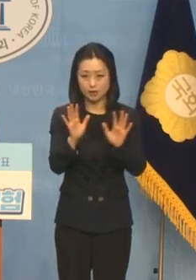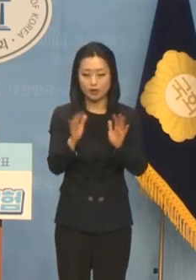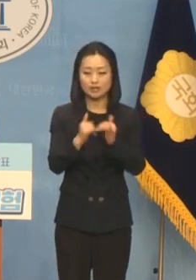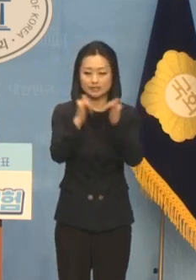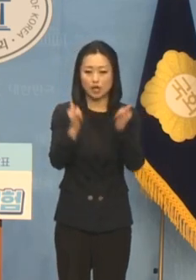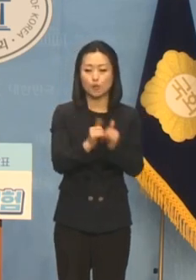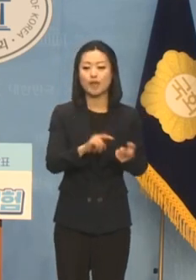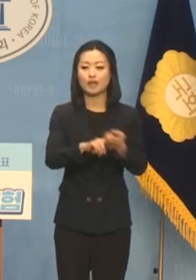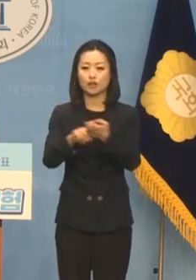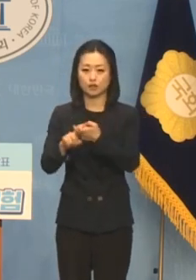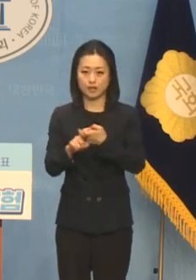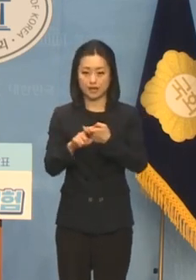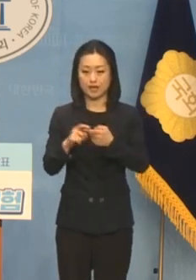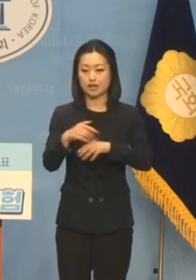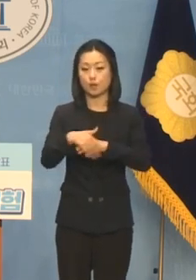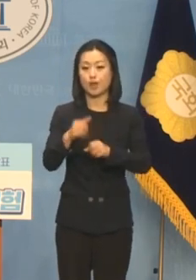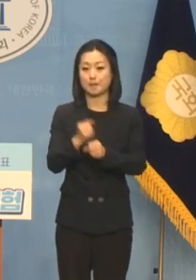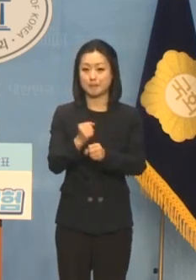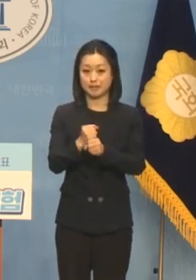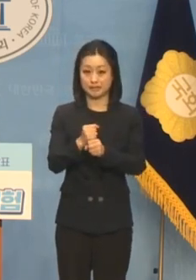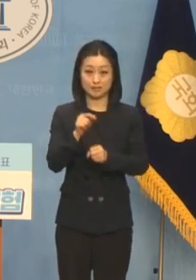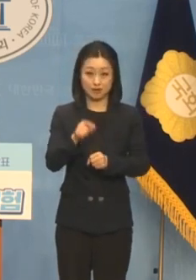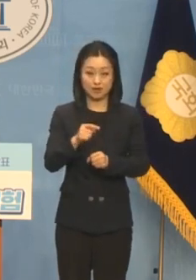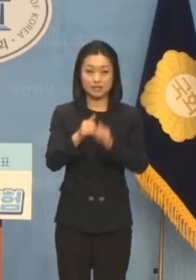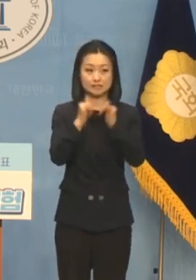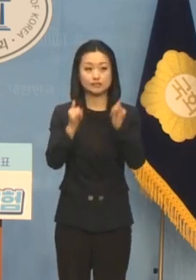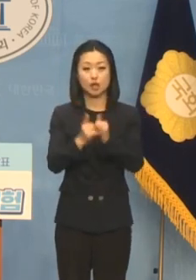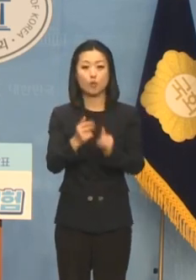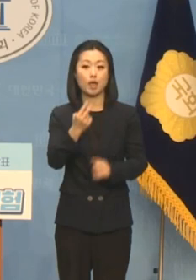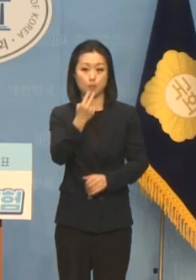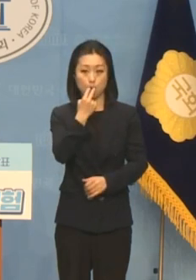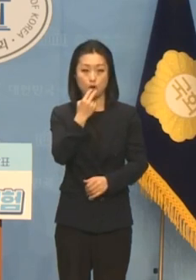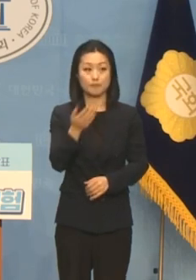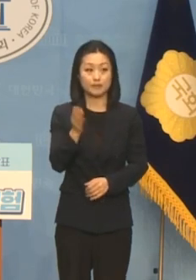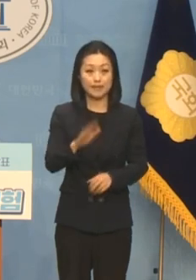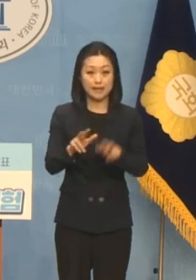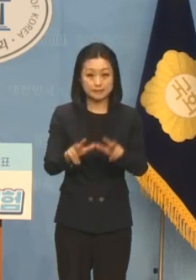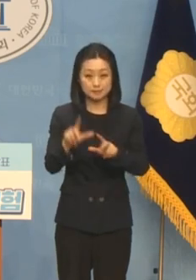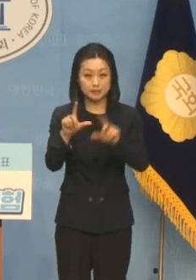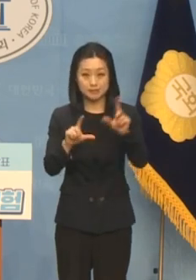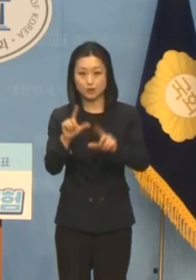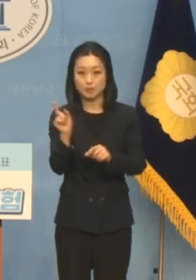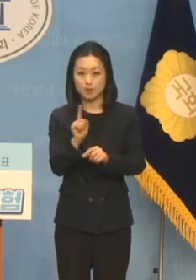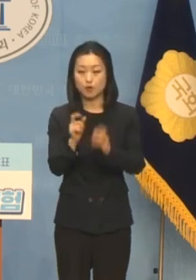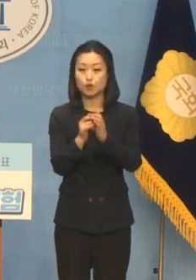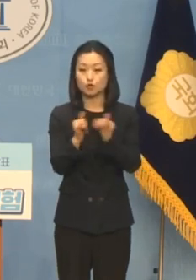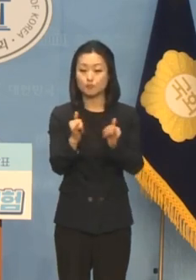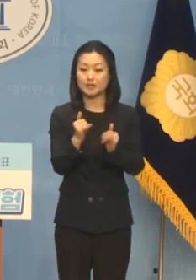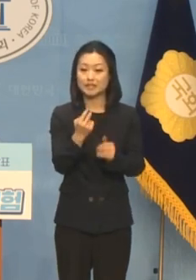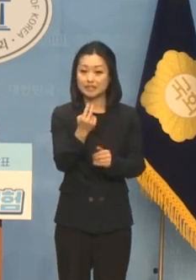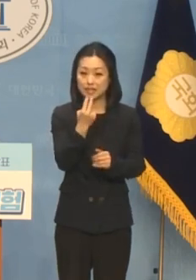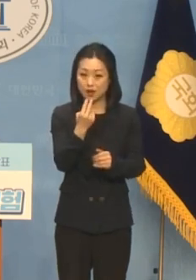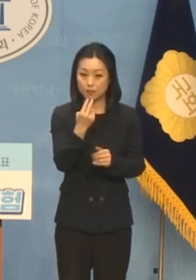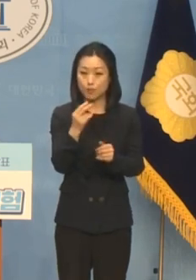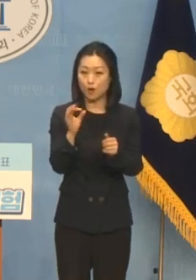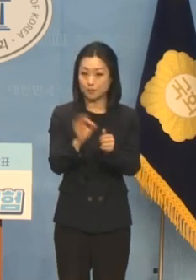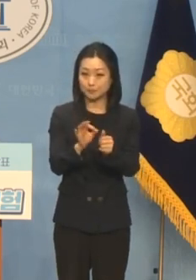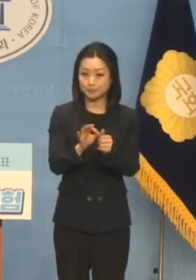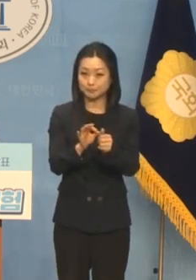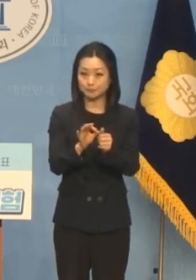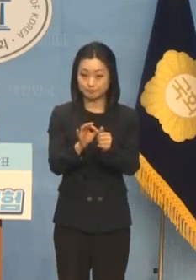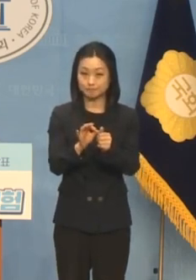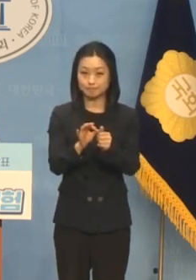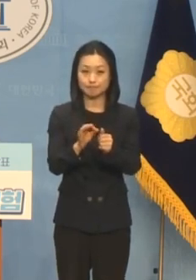대비하기 위한 제도가 사회보험입니다. 하지만 현실은 다릅니다. 국민연금은 제도 설계상으로는